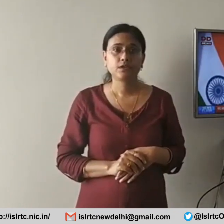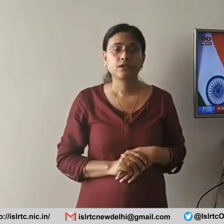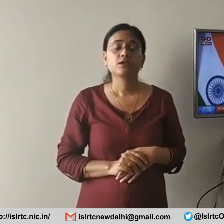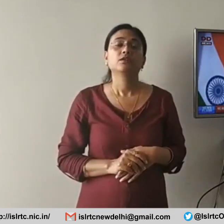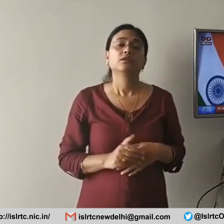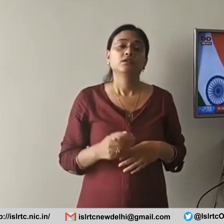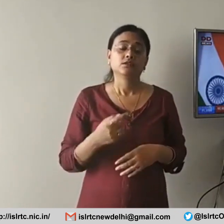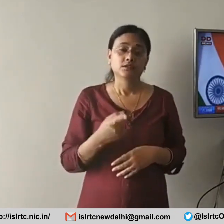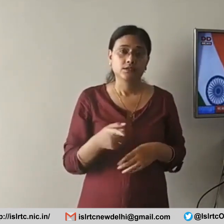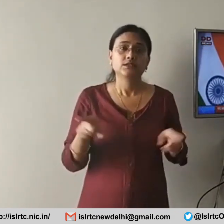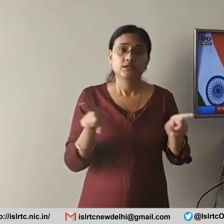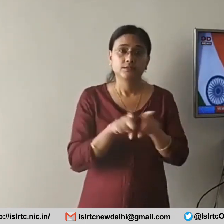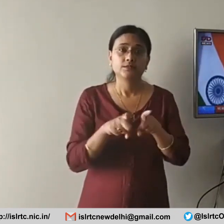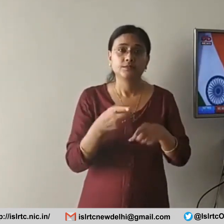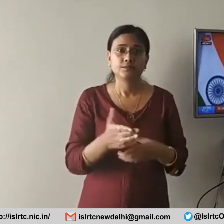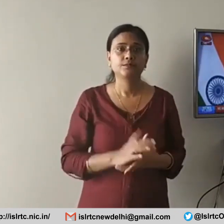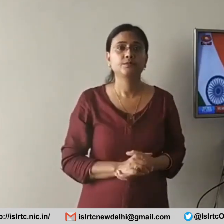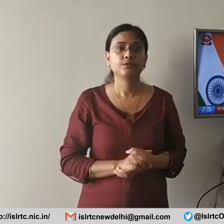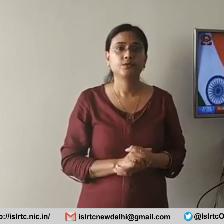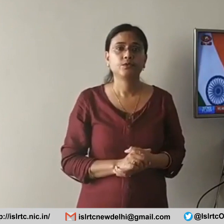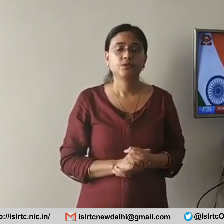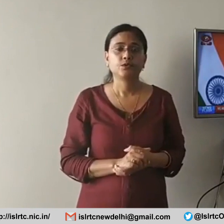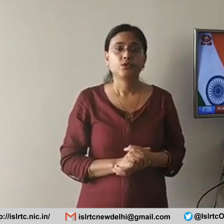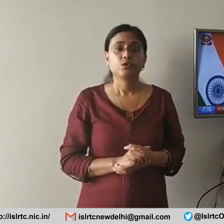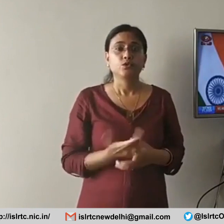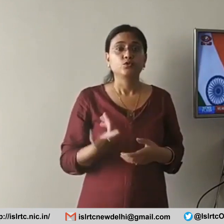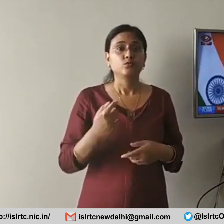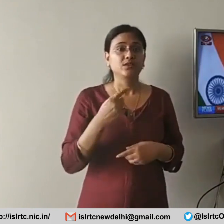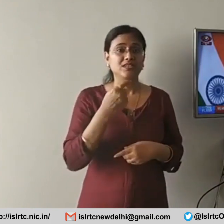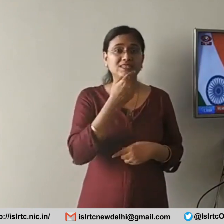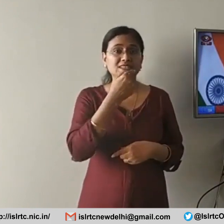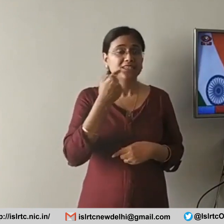और इसलिए हमें हॉटस्पॉट्स को